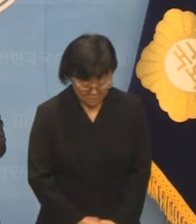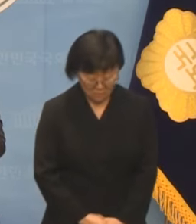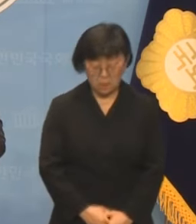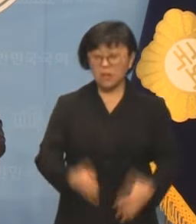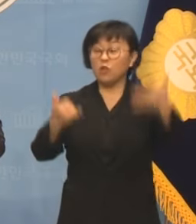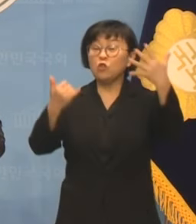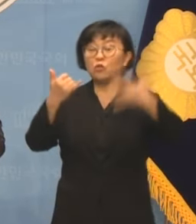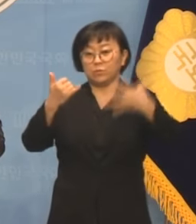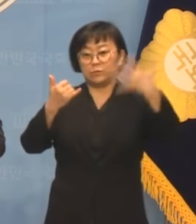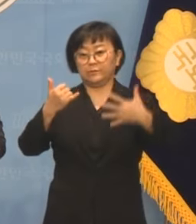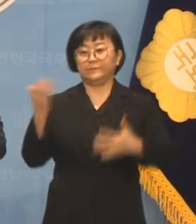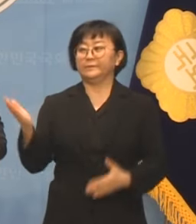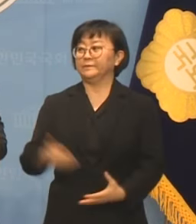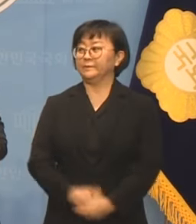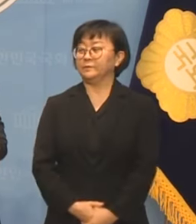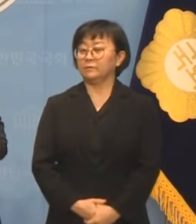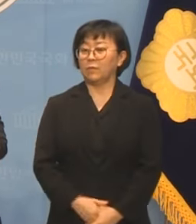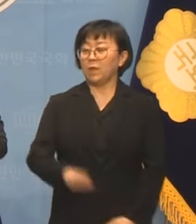유튜브입니다.